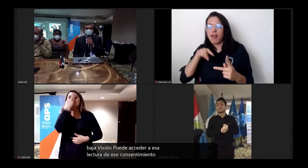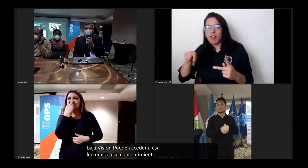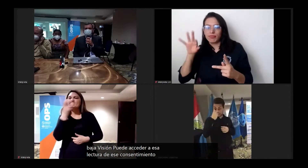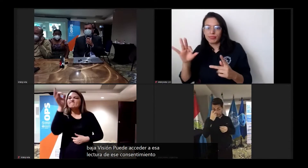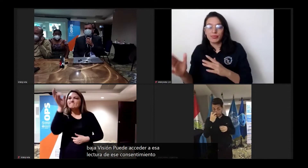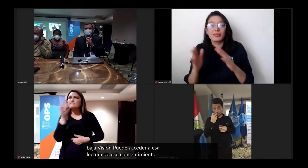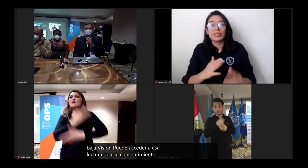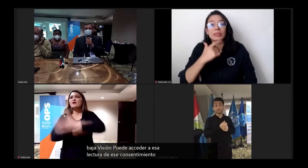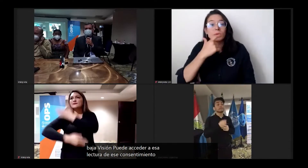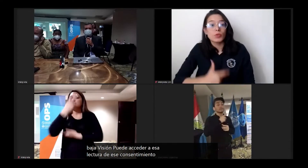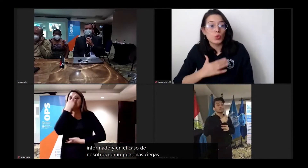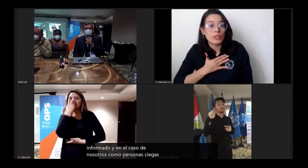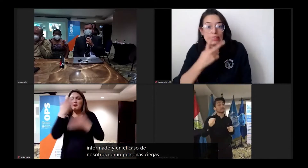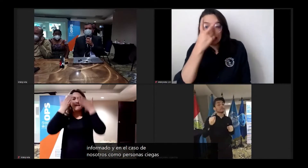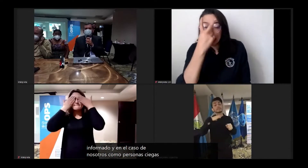lo tengamos en un formato,